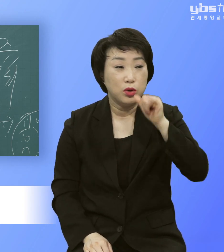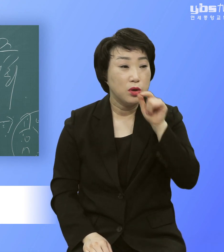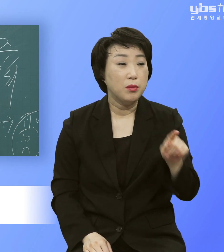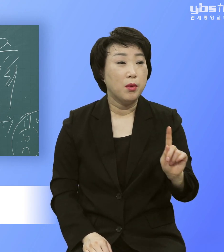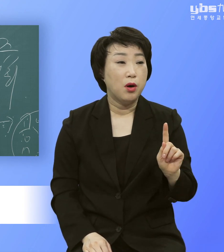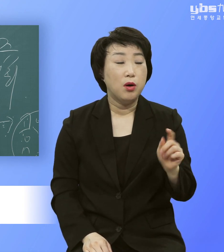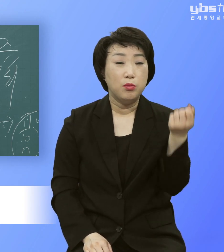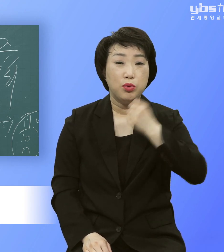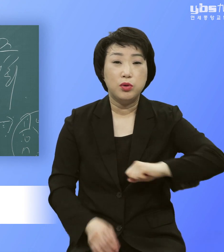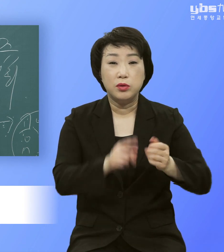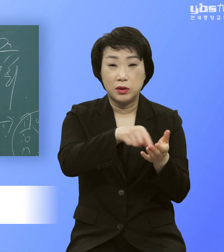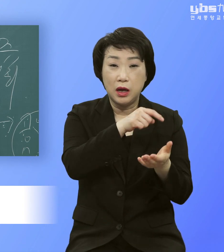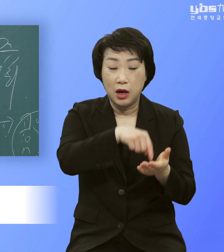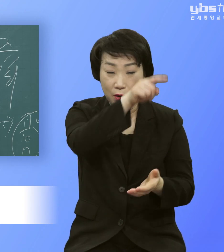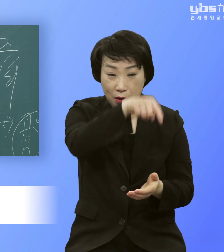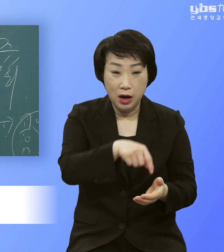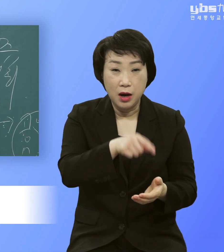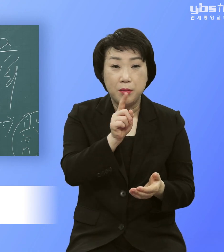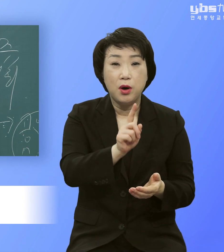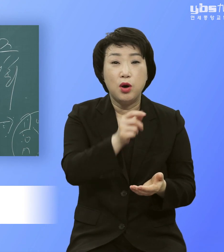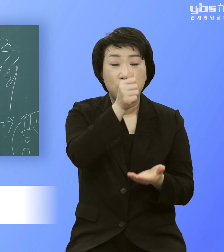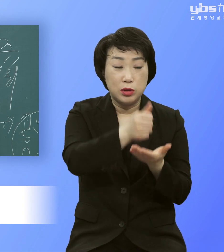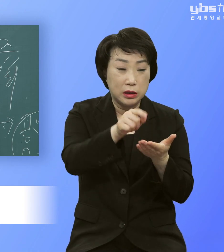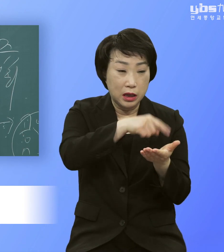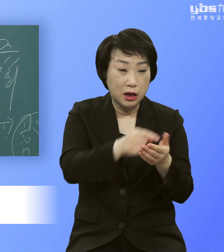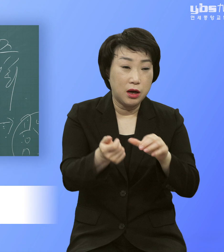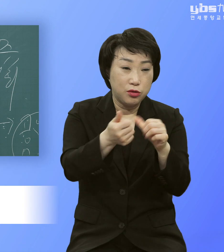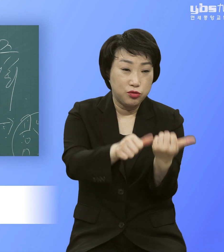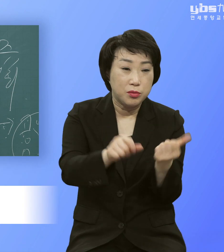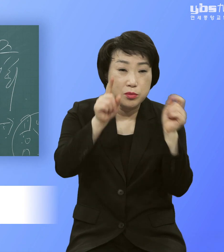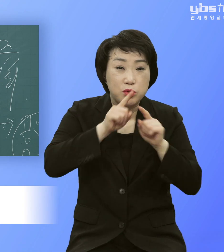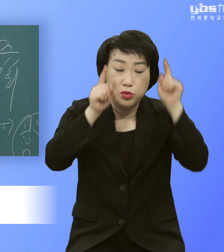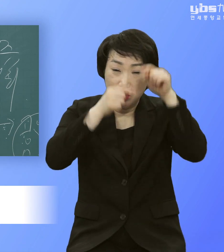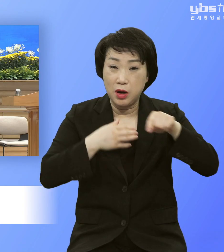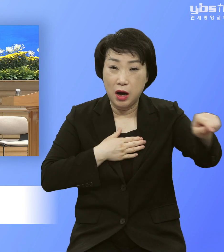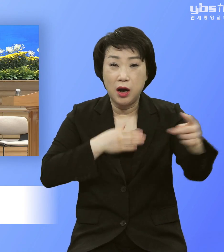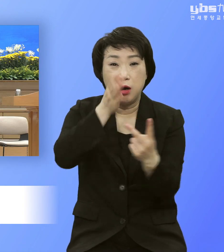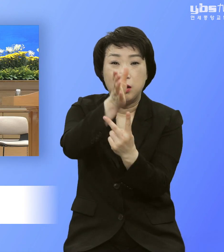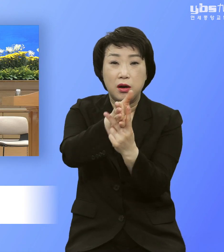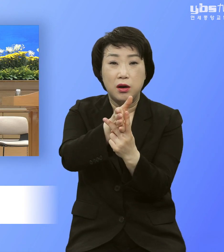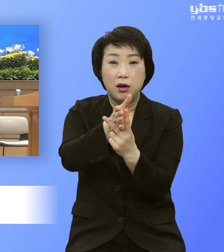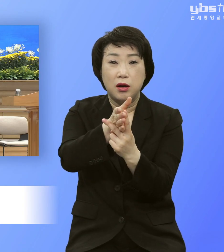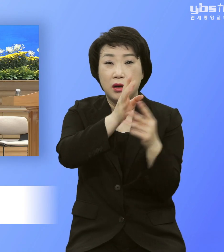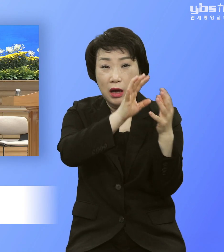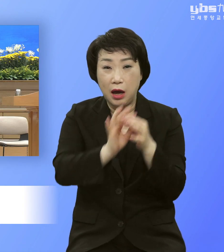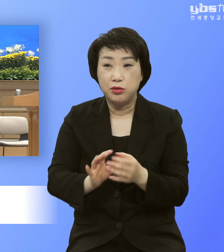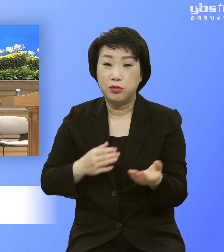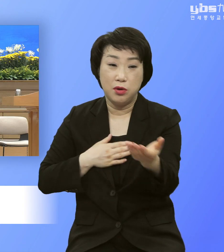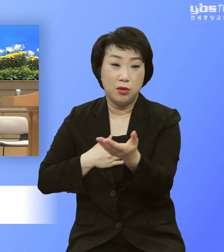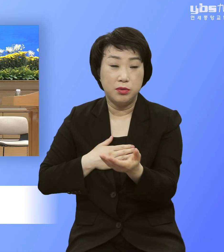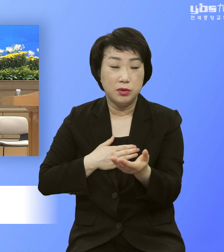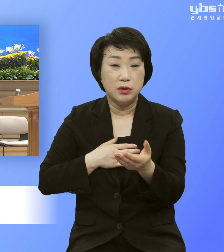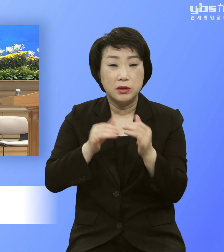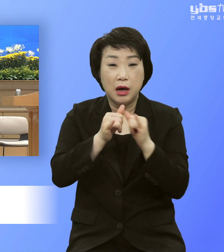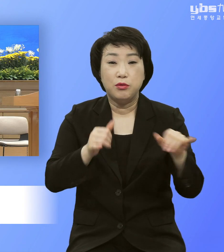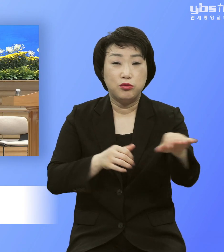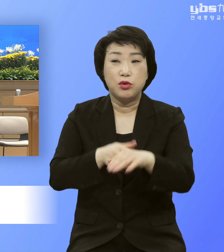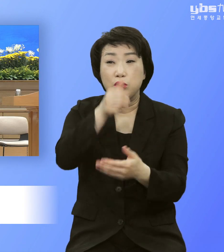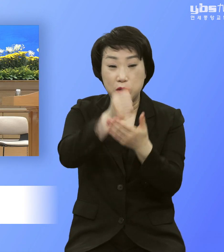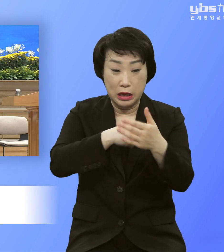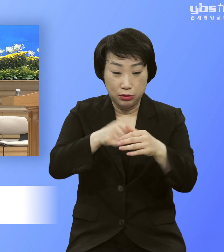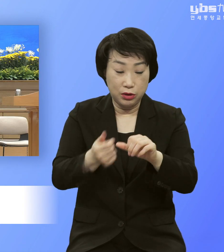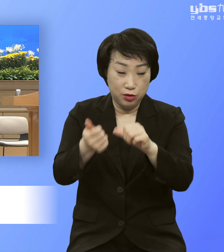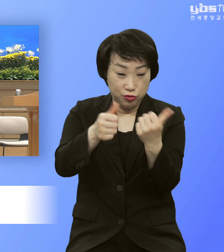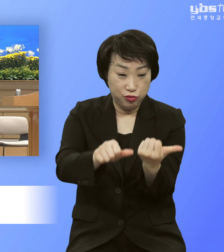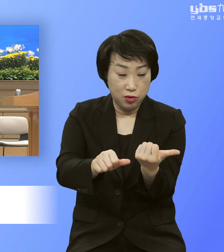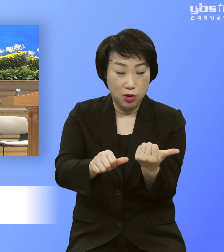자는 불순종의 대가, 죄값을 사망, 죽음, 지옥이 있다. 요걸 계속 사람은 죄 아래서 죽는다.